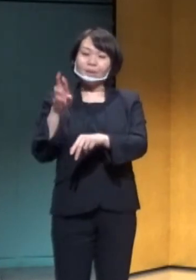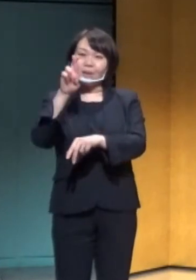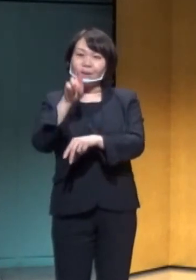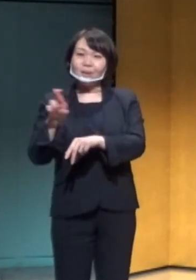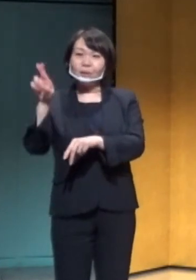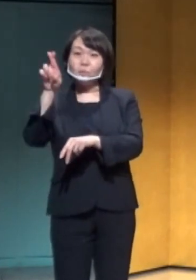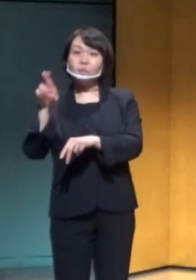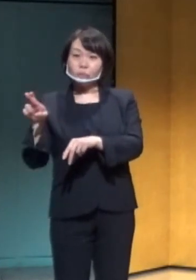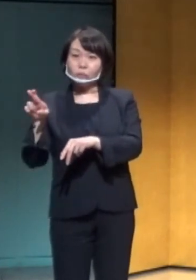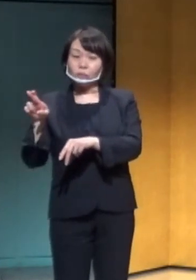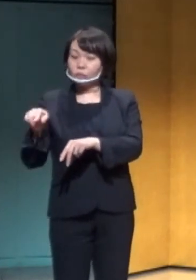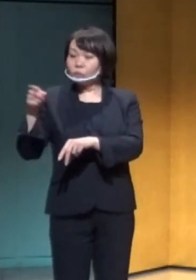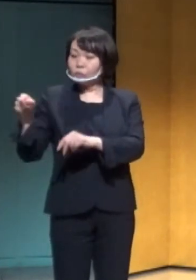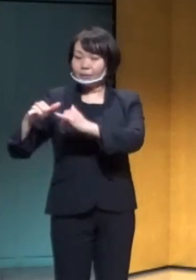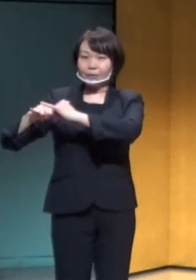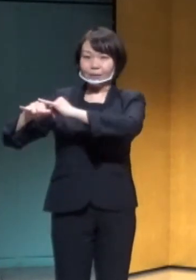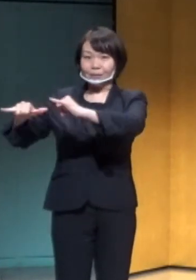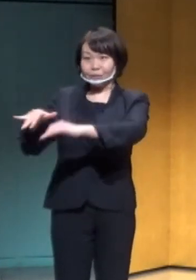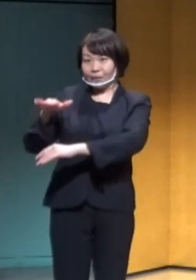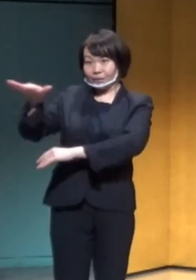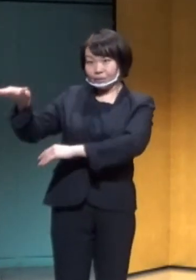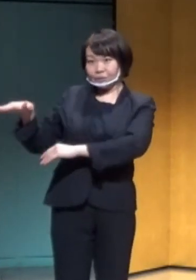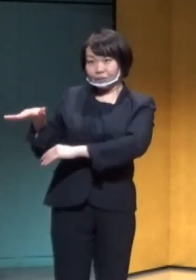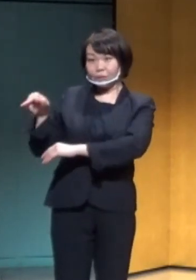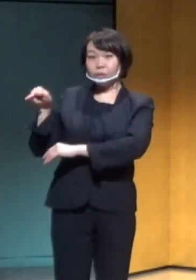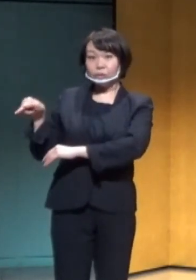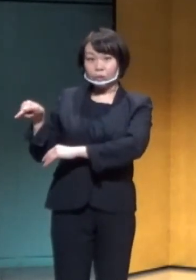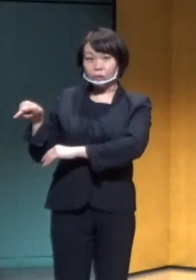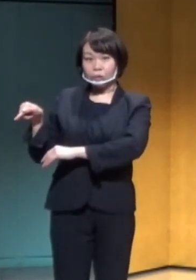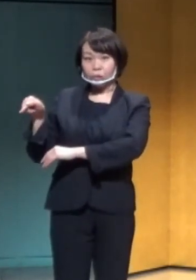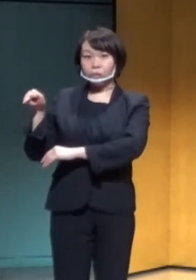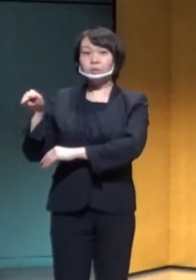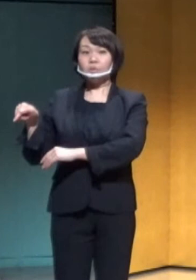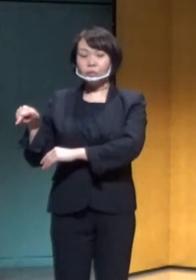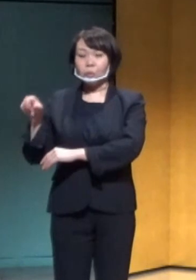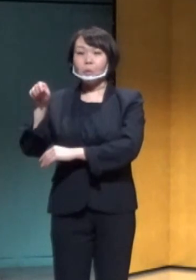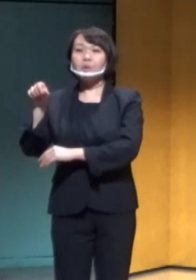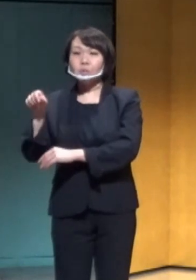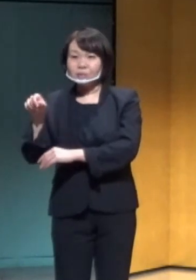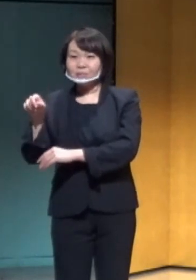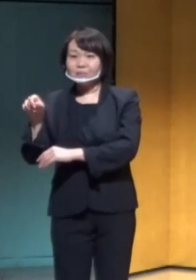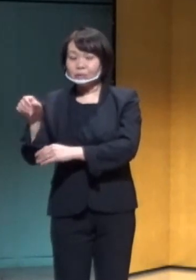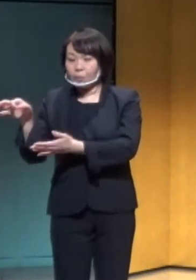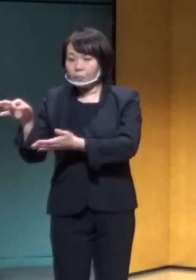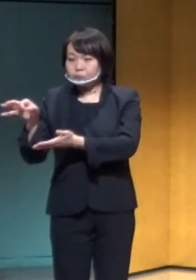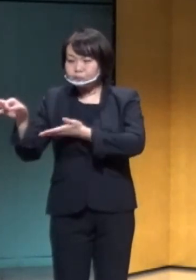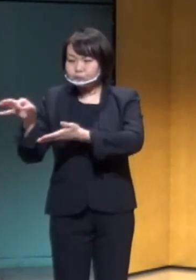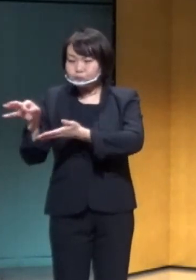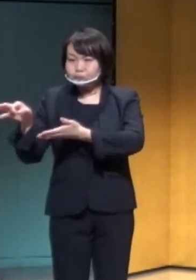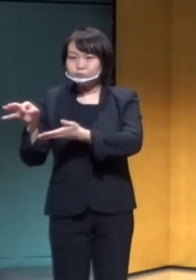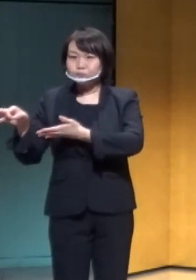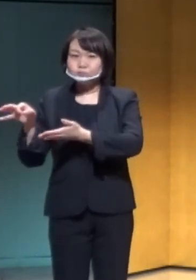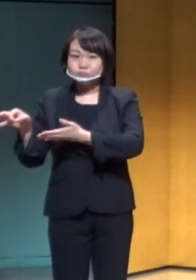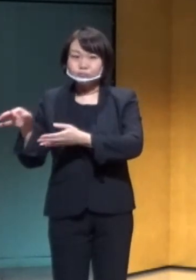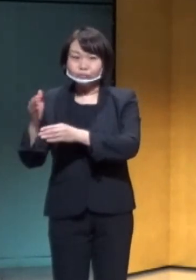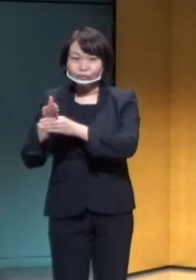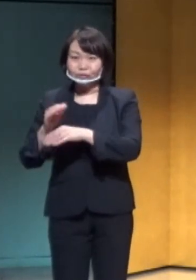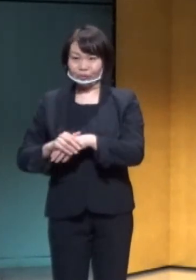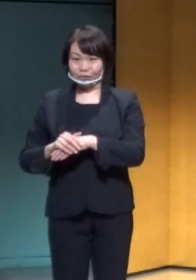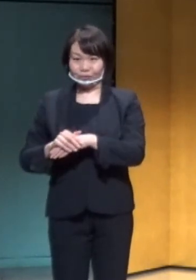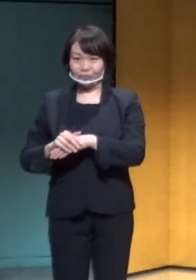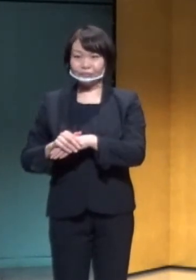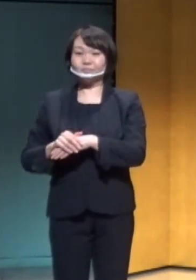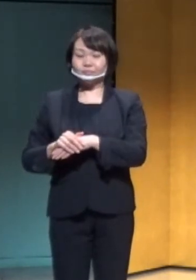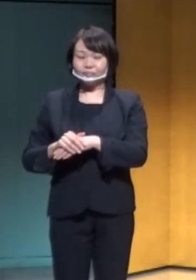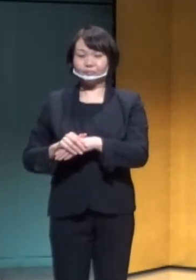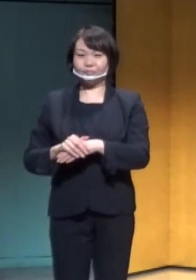業団地の建設でございますけれども、現在用地買収が着々と進展をしております。もう残りわずかとなってまいり